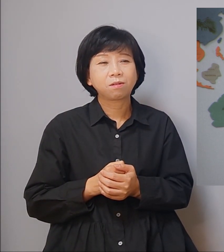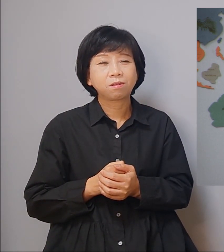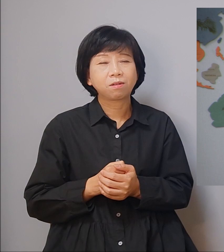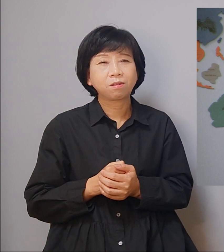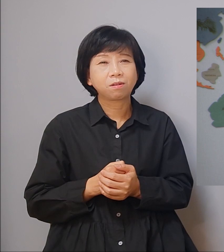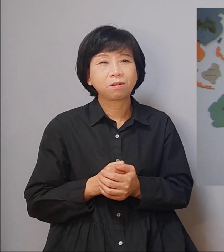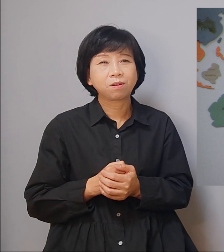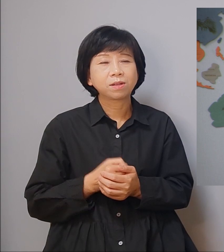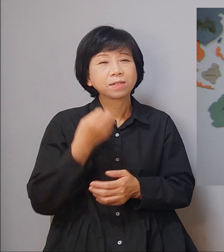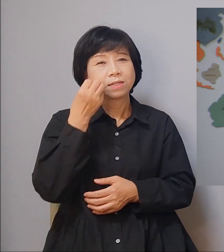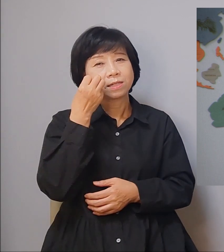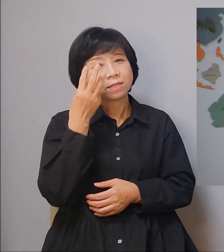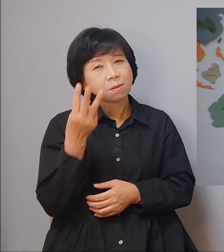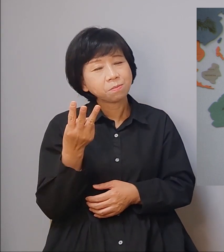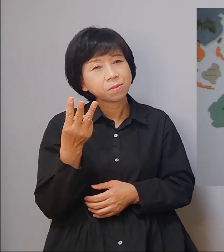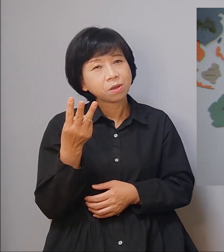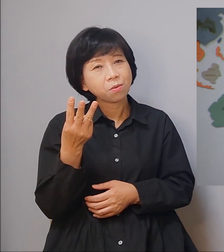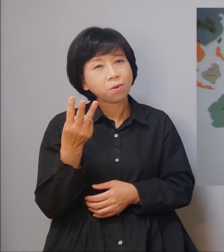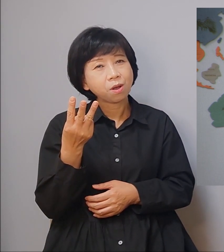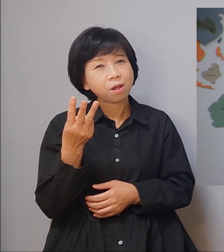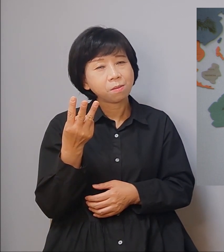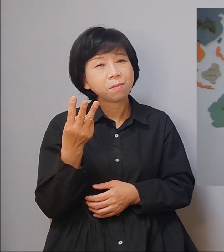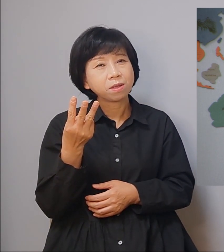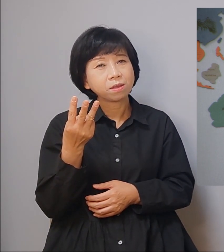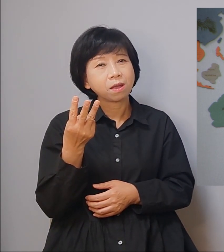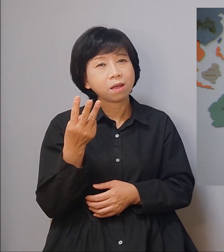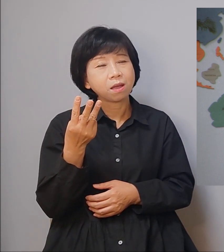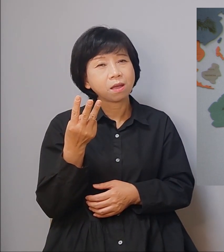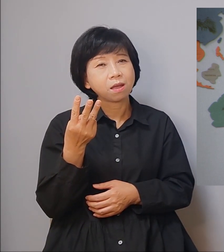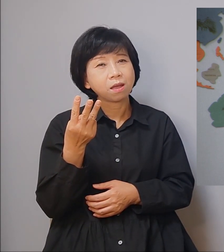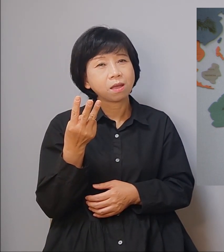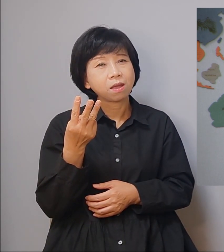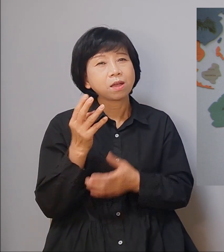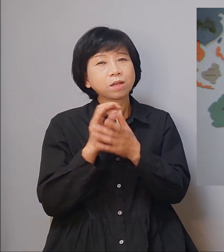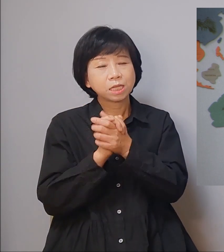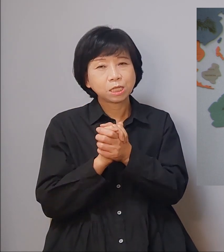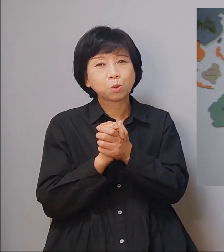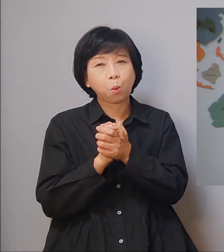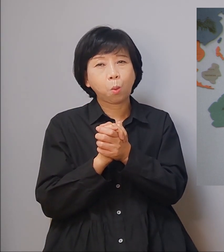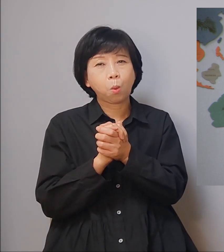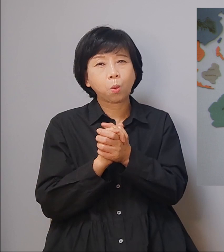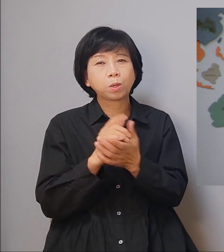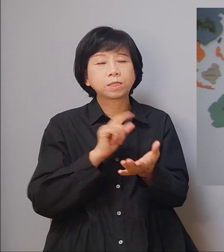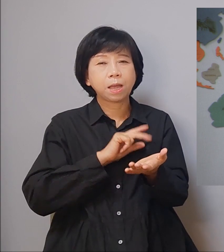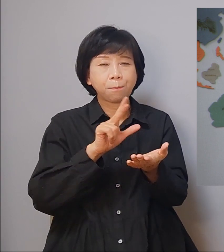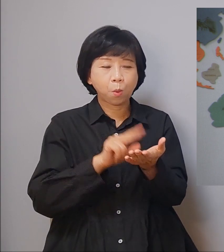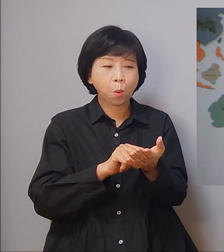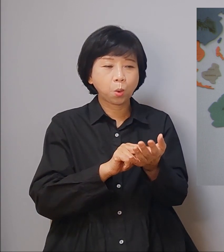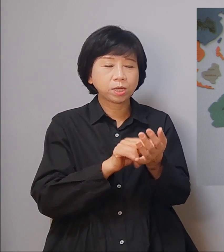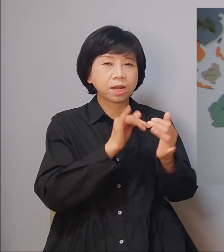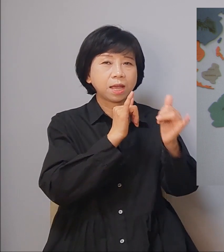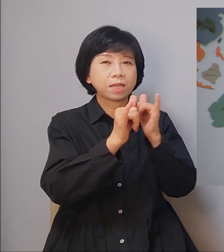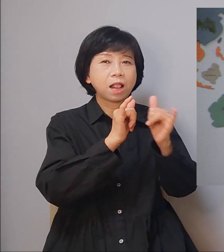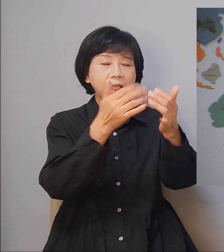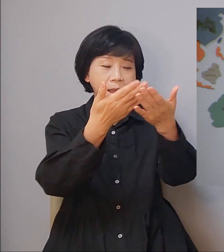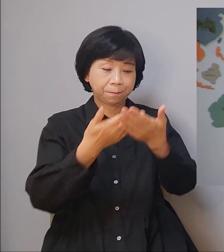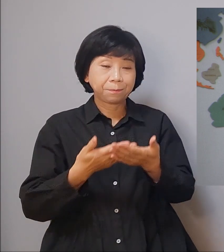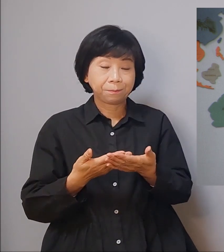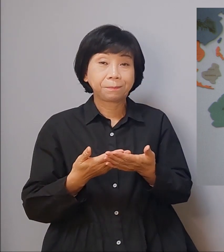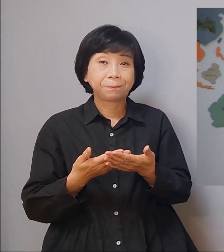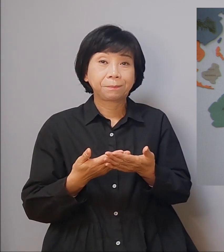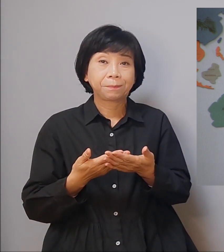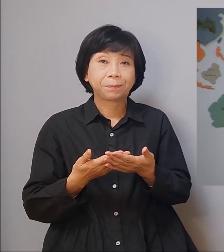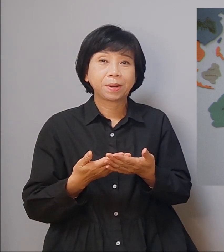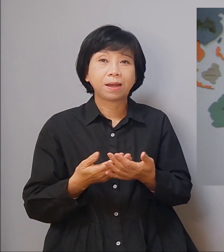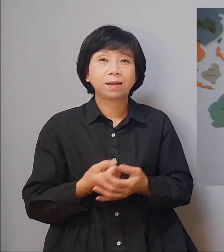됐습니다. 3개월마다 기도 제목을 좀 받겠습니다. 지금은 겨우겨우 우리가 연락해서 기도 제목을 받았는데